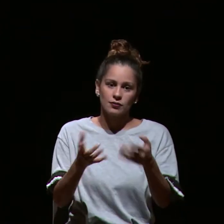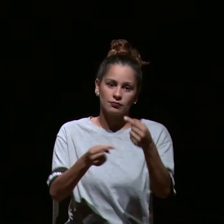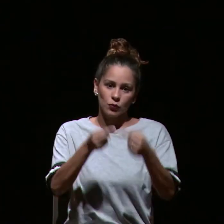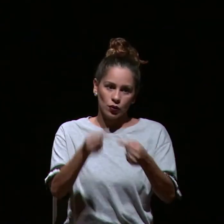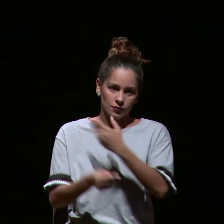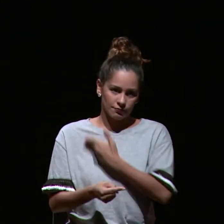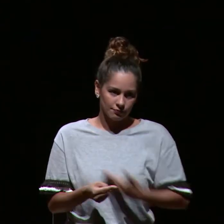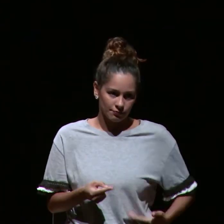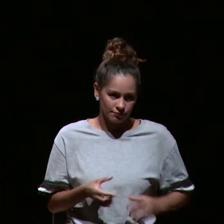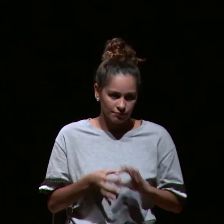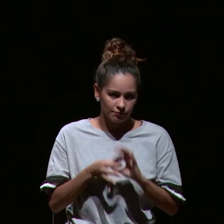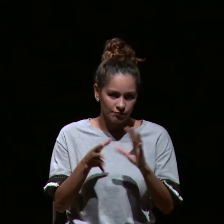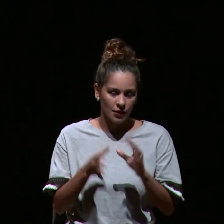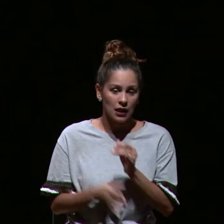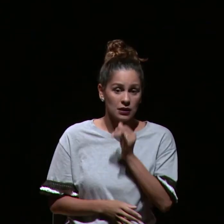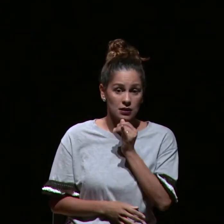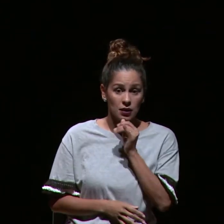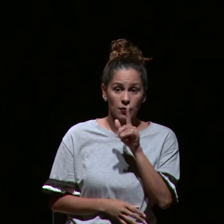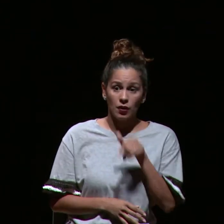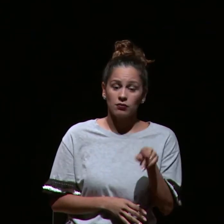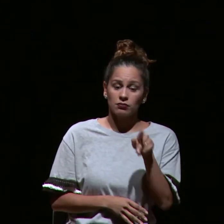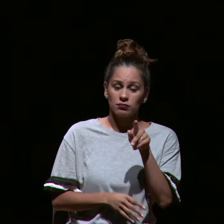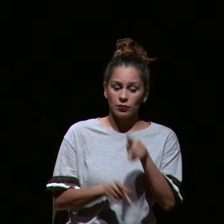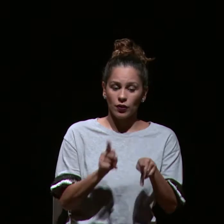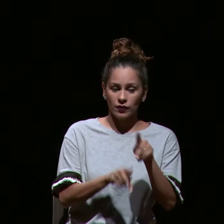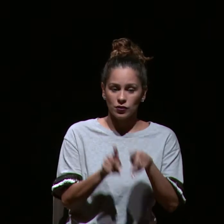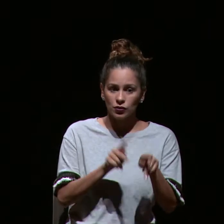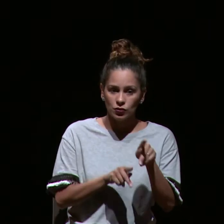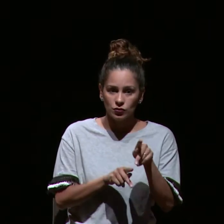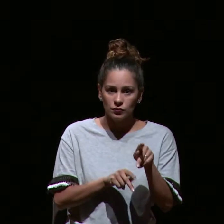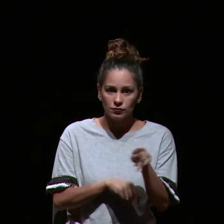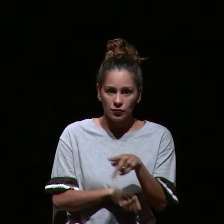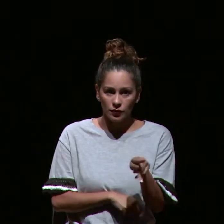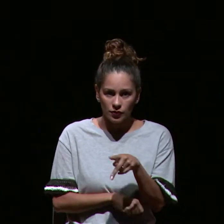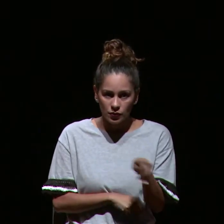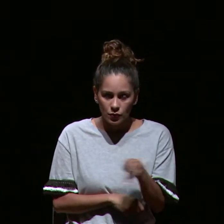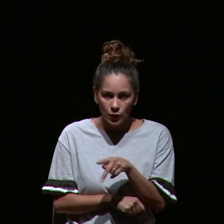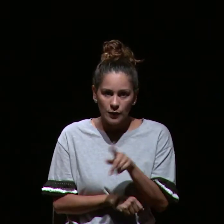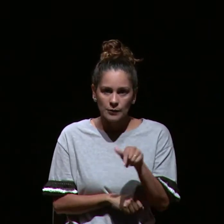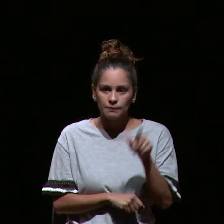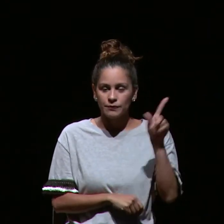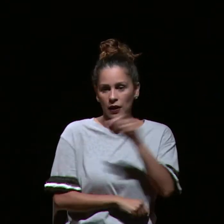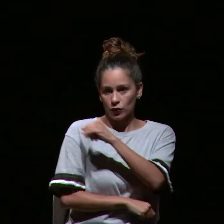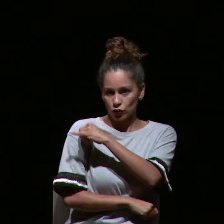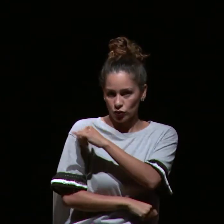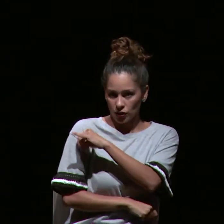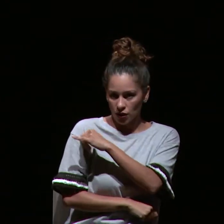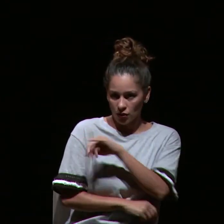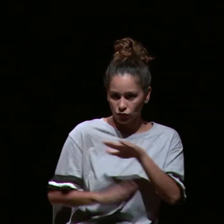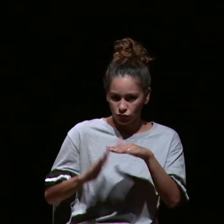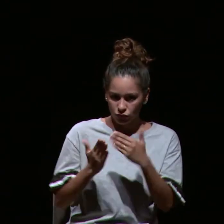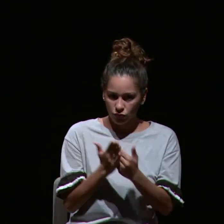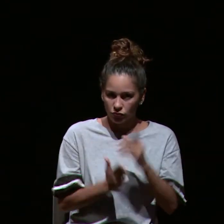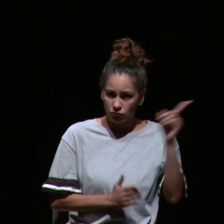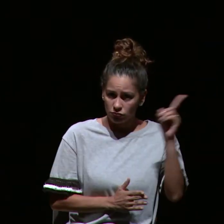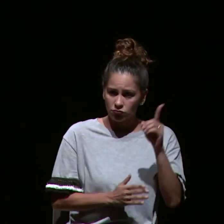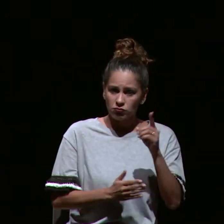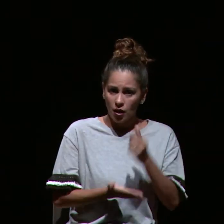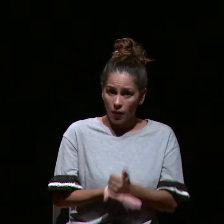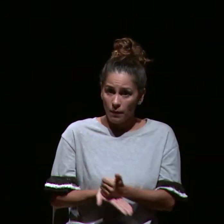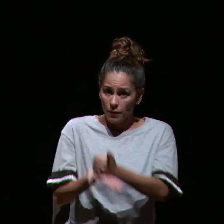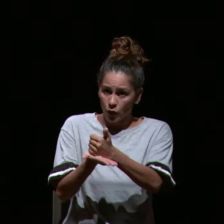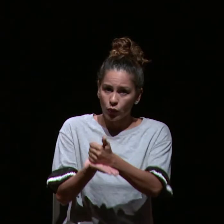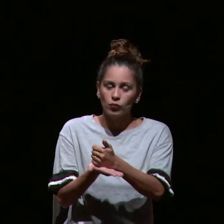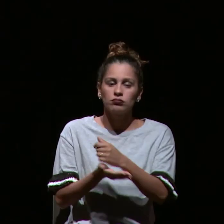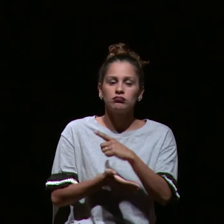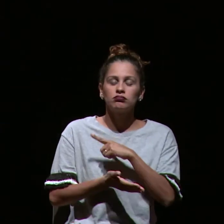políticas públicas. Um exemplo é a atuação de professores da Fundação de Apoio à Escola Técnica, no Rio de Janeiro. Em 2008, esses professores organizaram